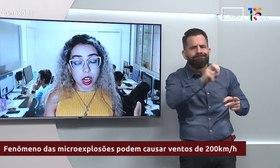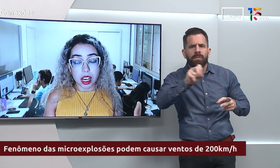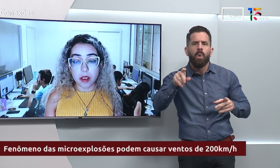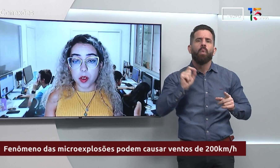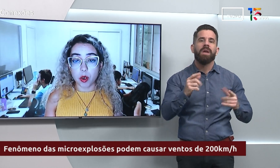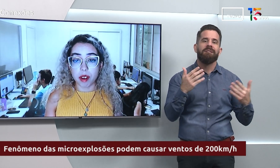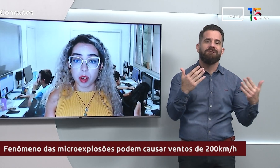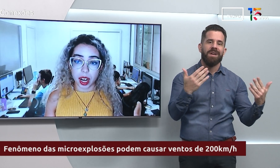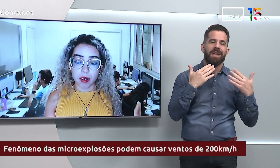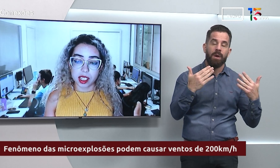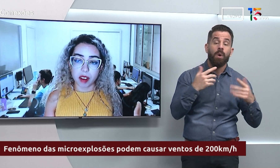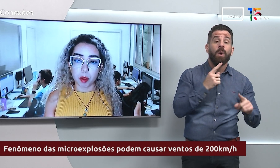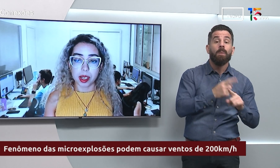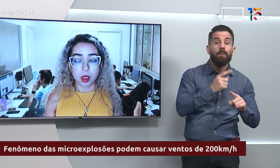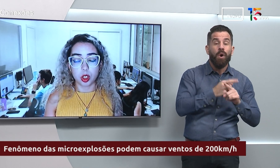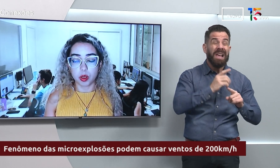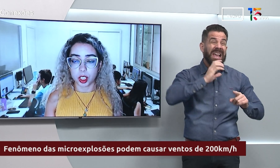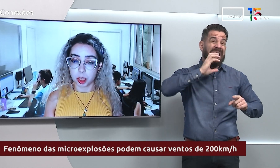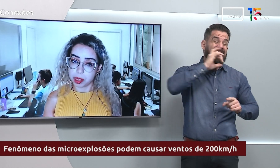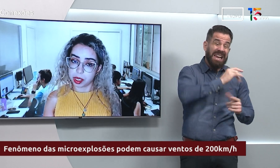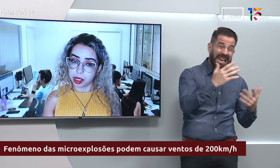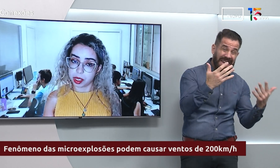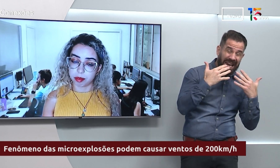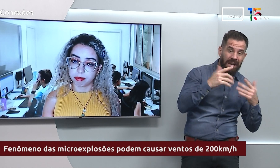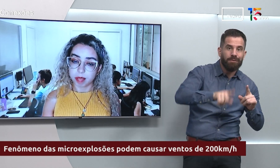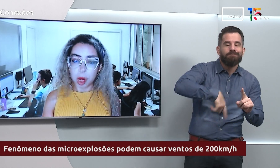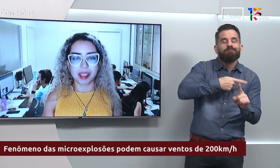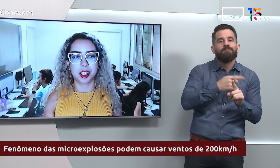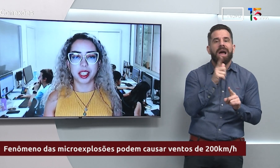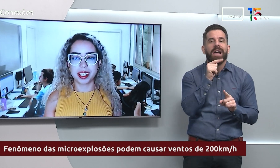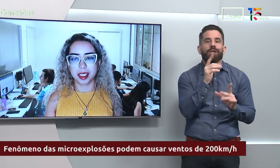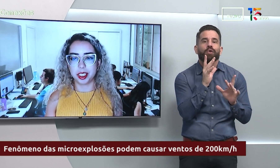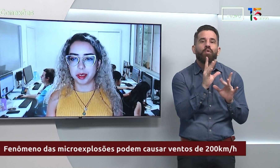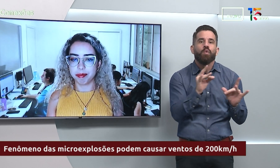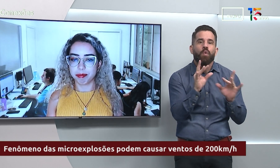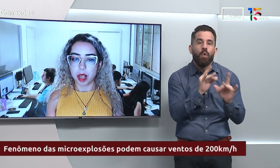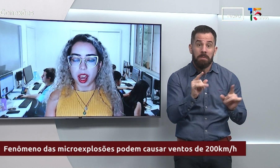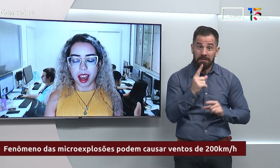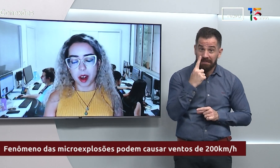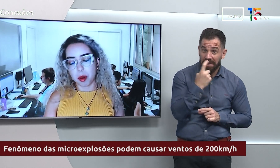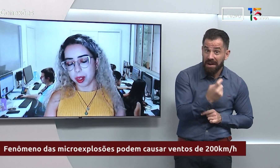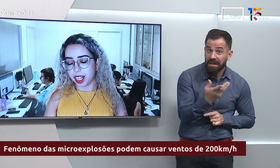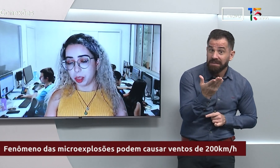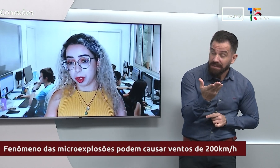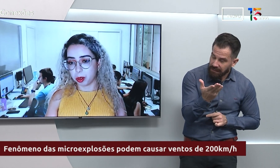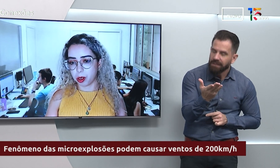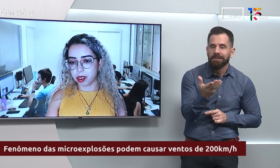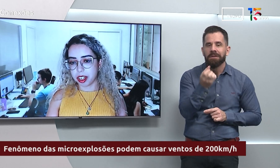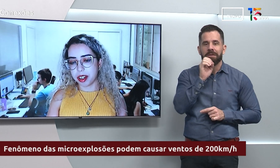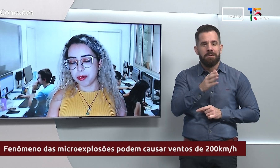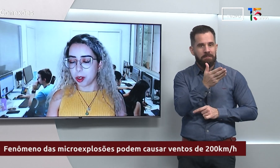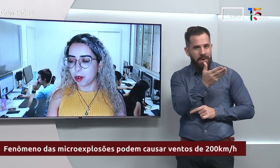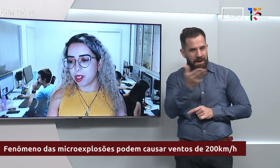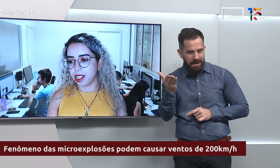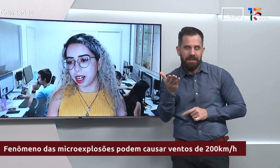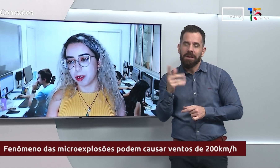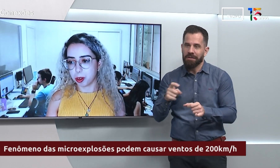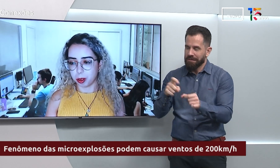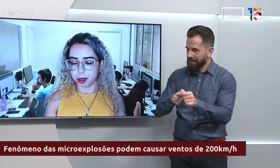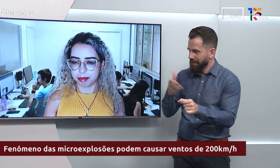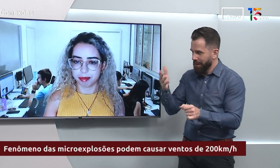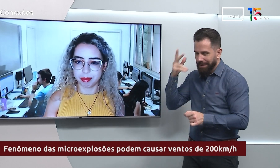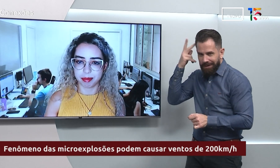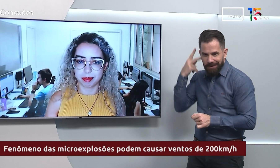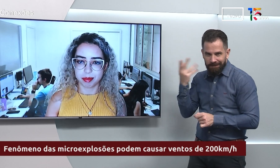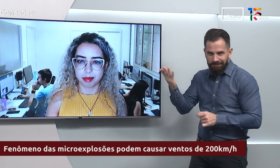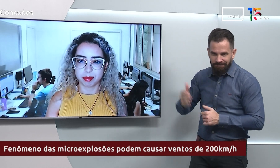úmidos e ficam favoráveis à formação de nuvens de tempestade. Bastante interessante, não? Uma boa tarde para todos e volto com vocês aí no